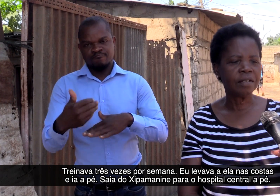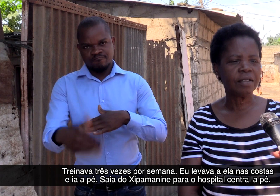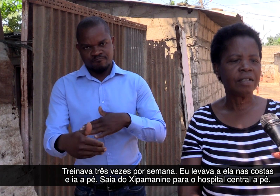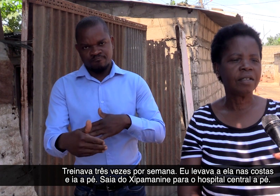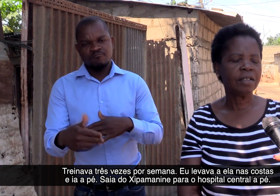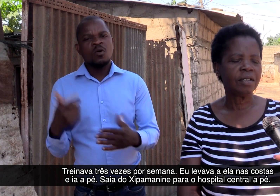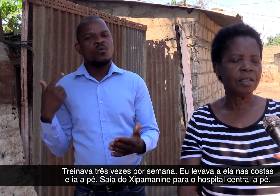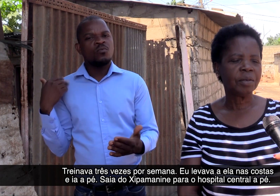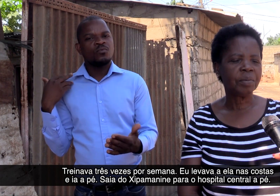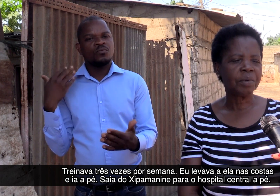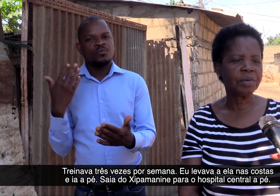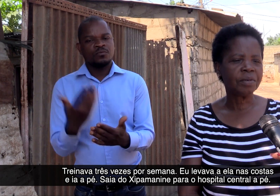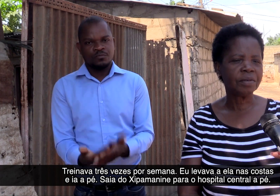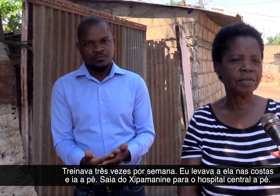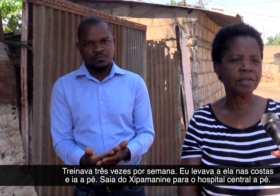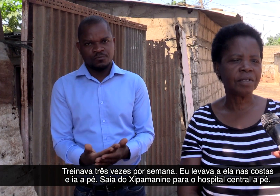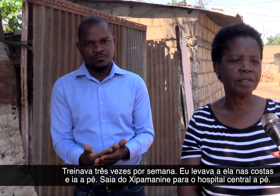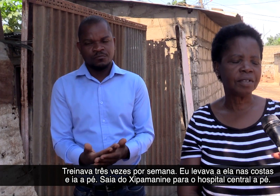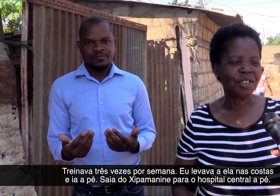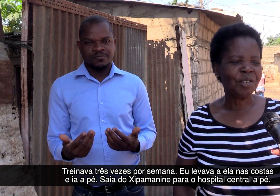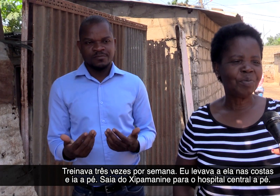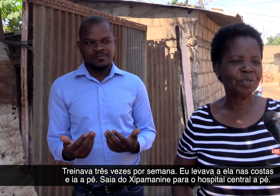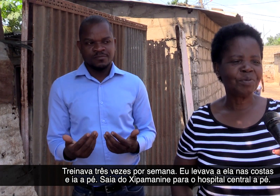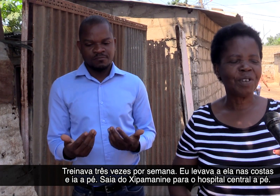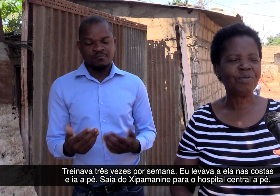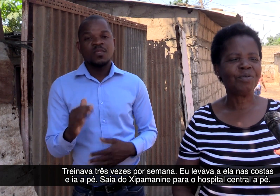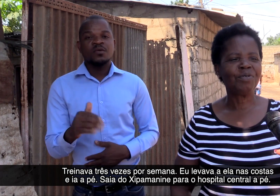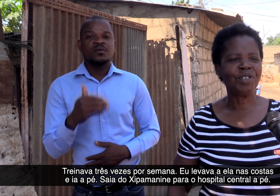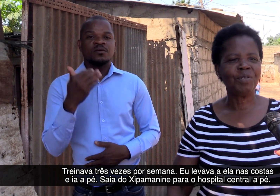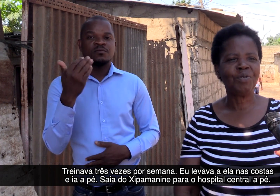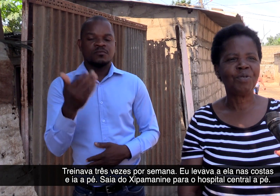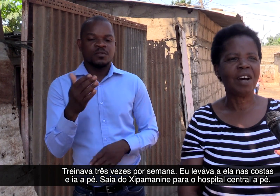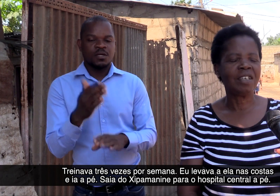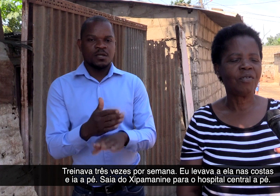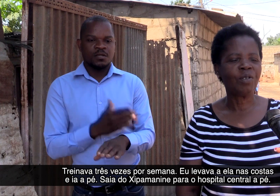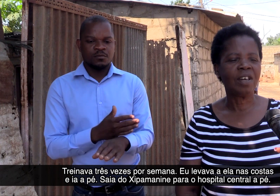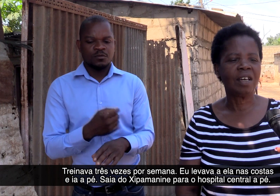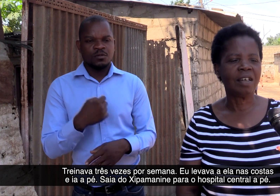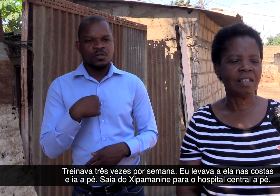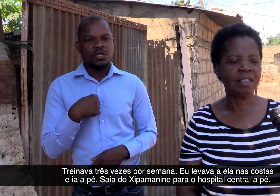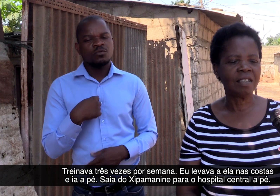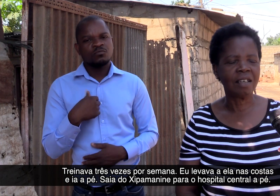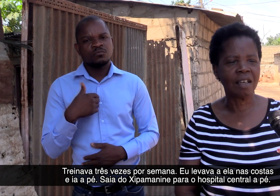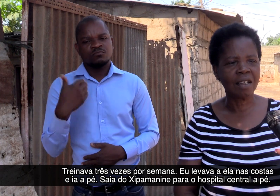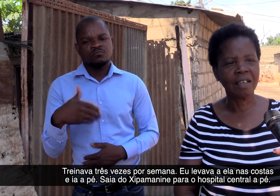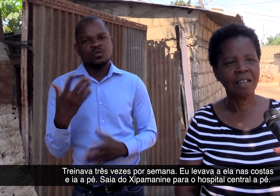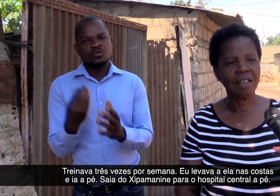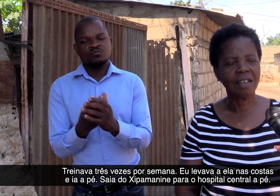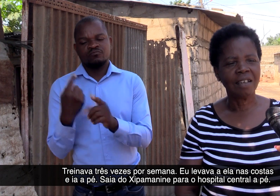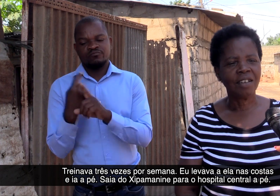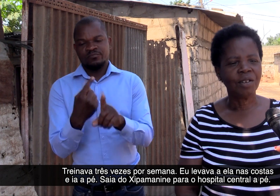ela. Pronto. Depois, quando eu andava com ela a ir